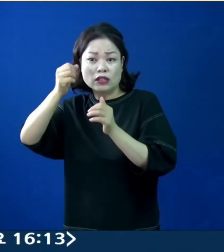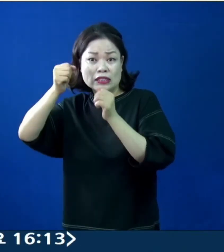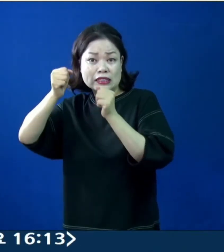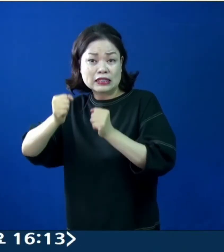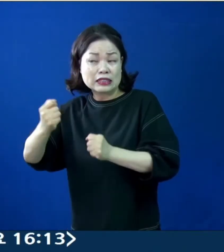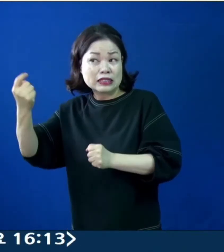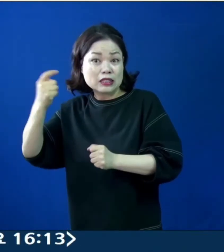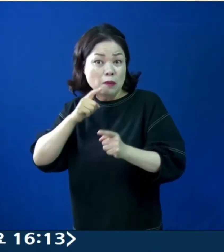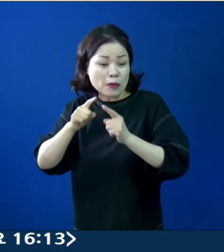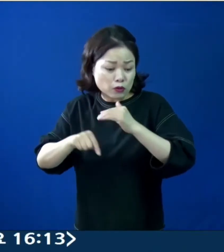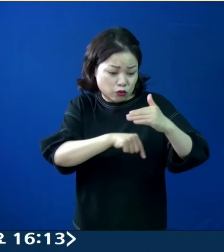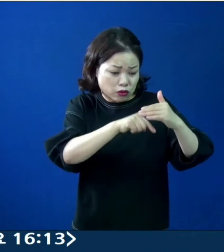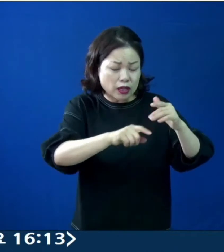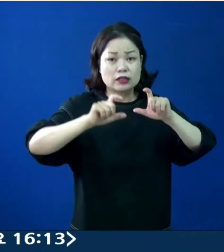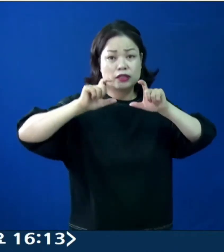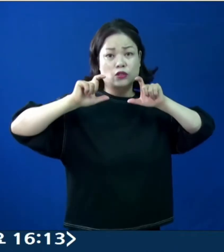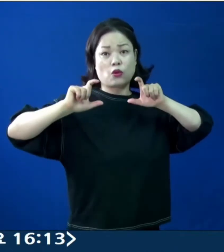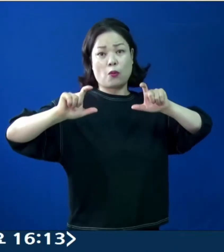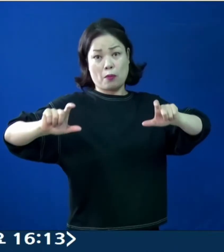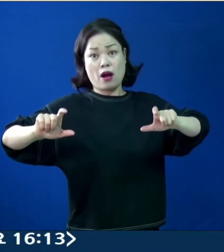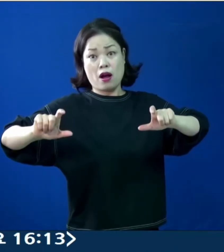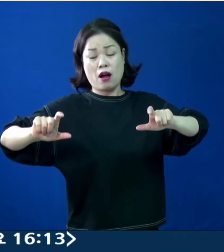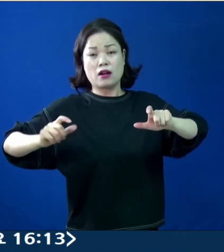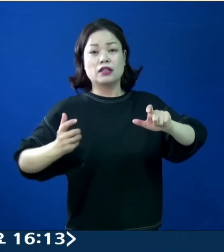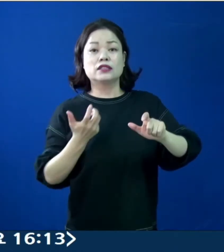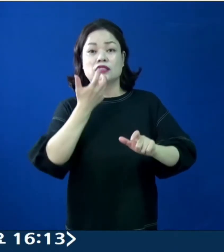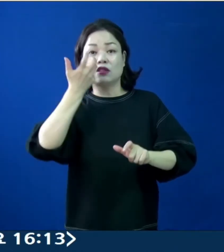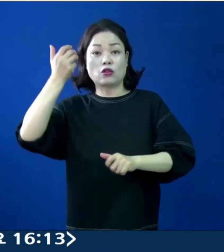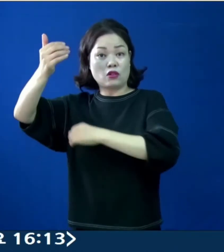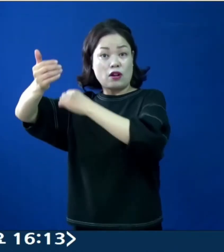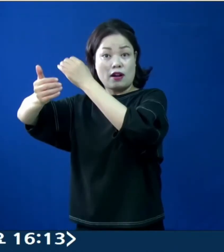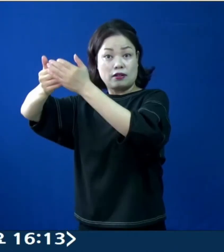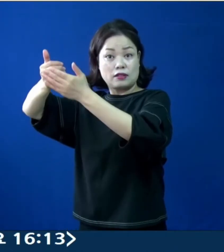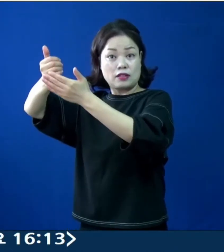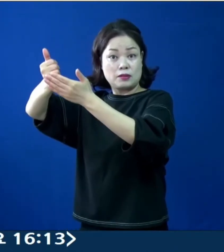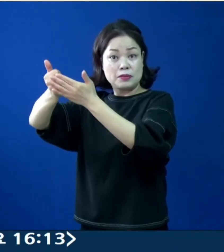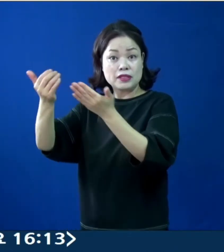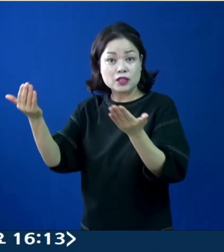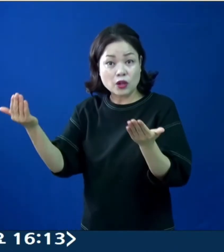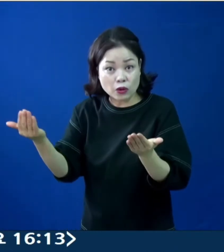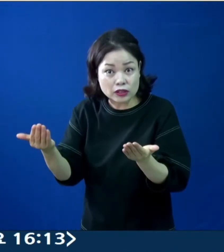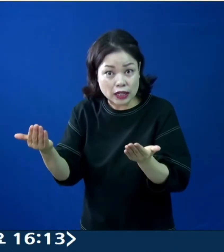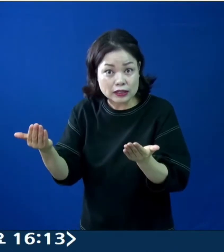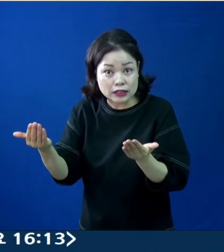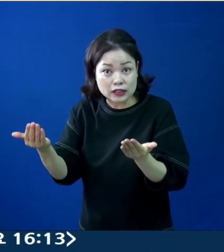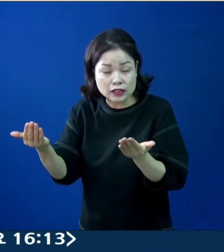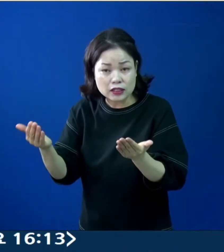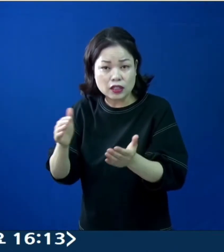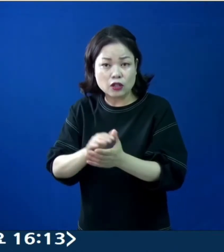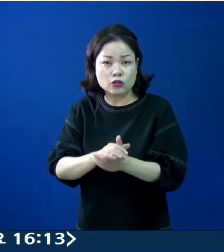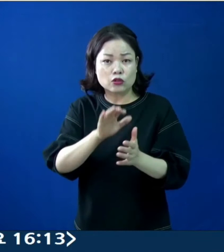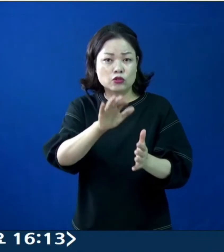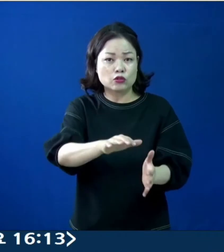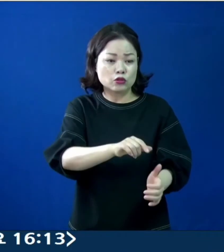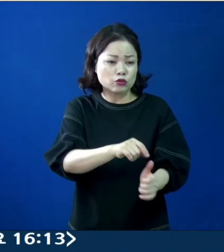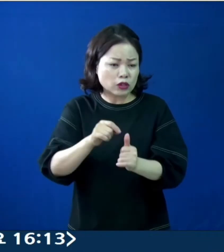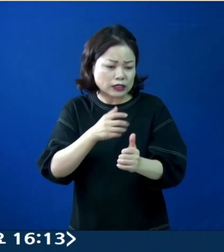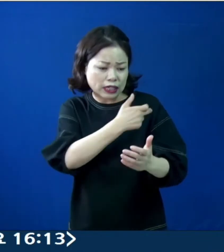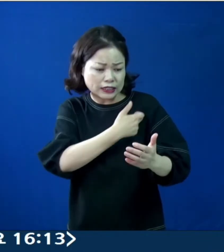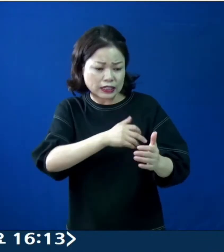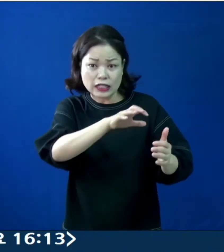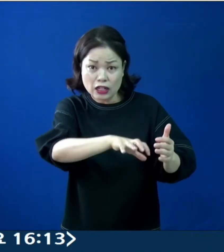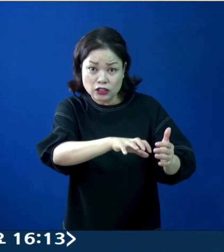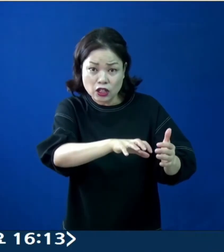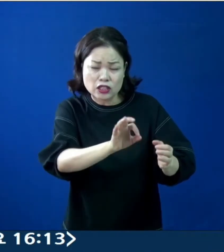들린 말씀이 우리 안에 선포될 수 있도록 성령 하나님이 역사하시는 것을 구해서 제자들에게